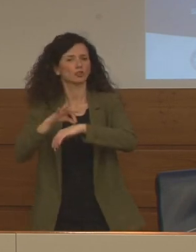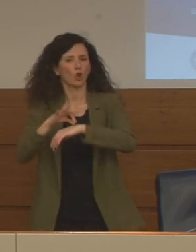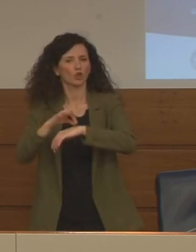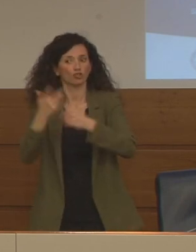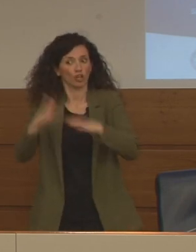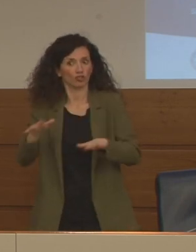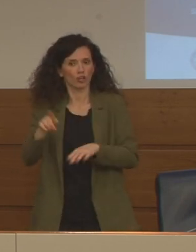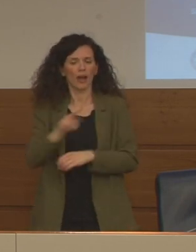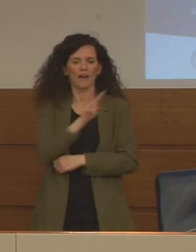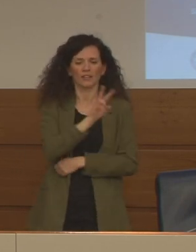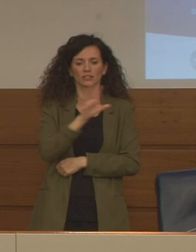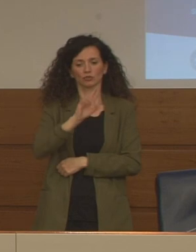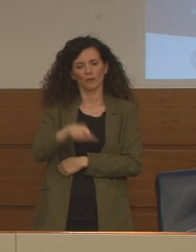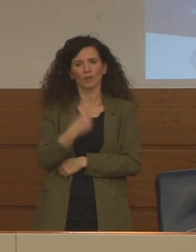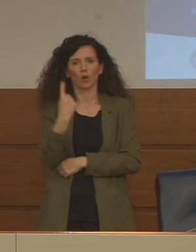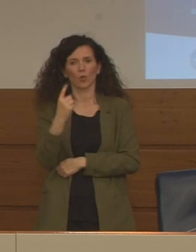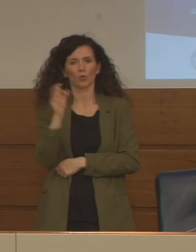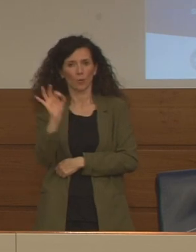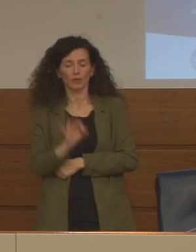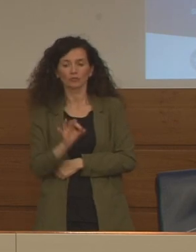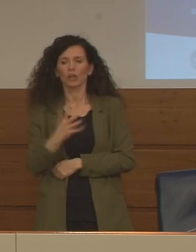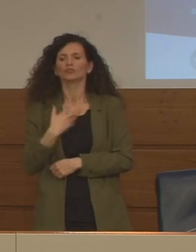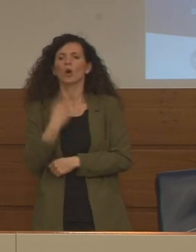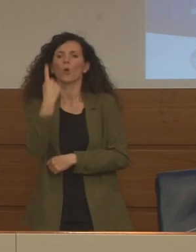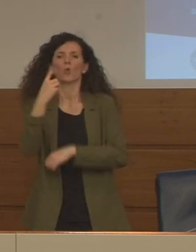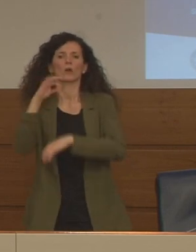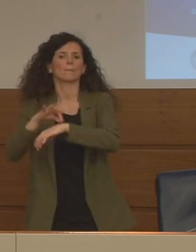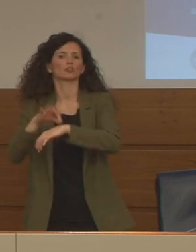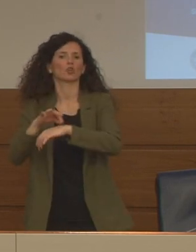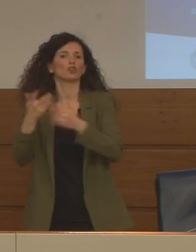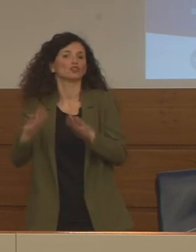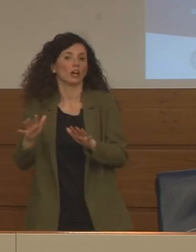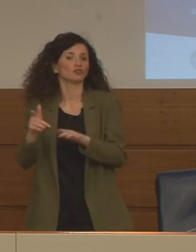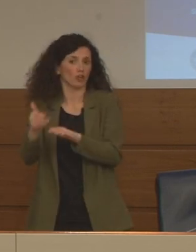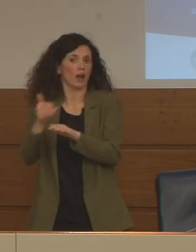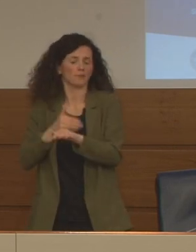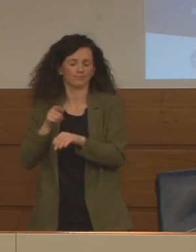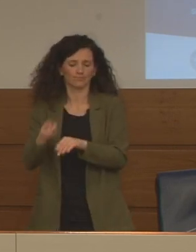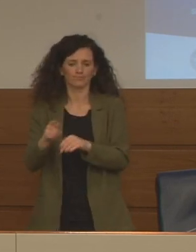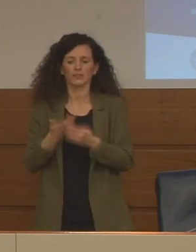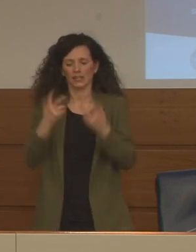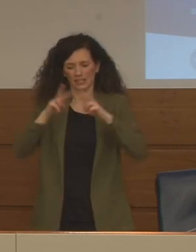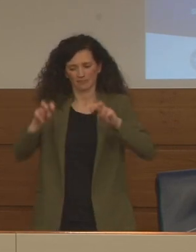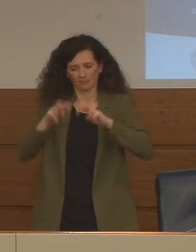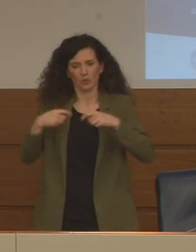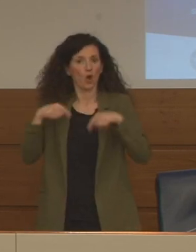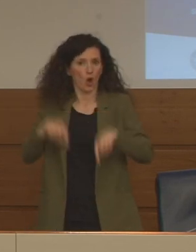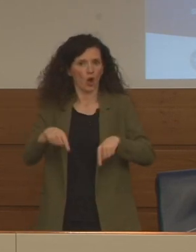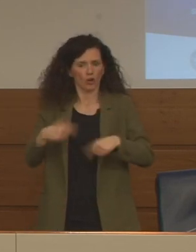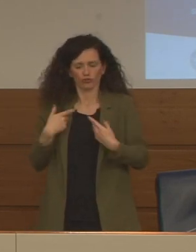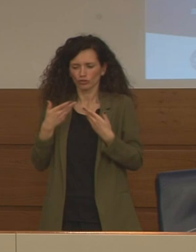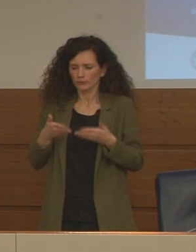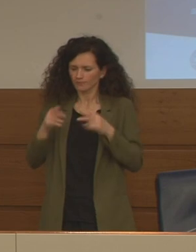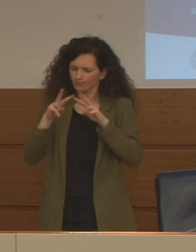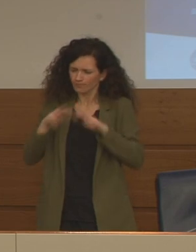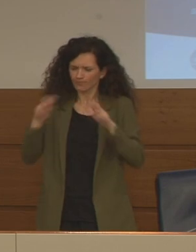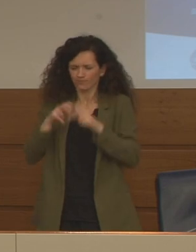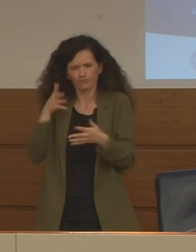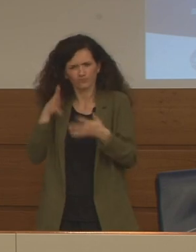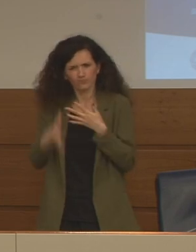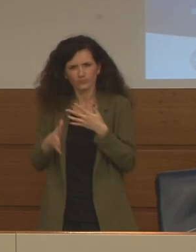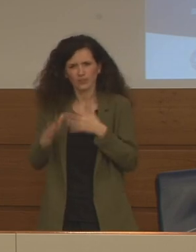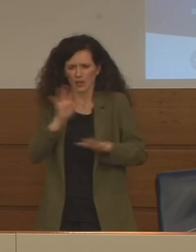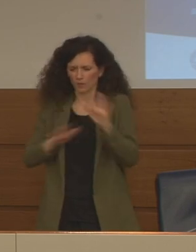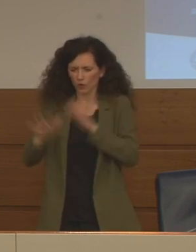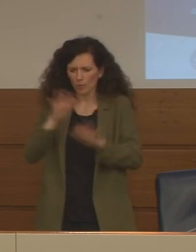l'altro 25.1 per cento ha una patologia di fatto all'analisi attuale stiamo ulteriormente approfondendo il